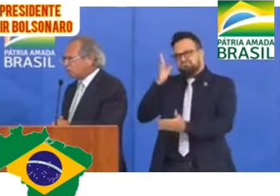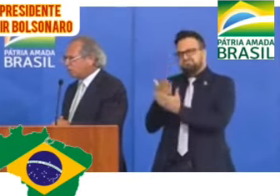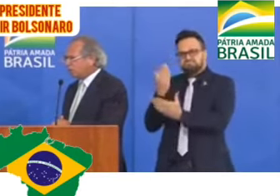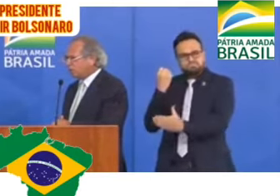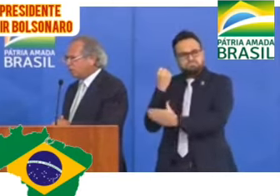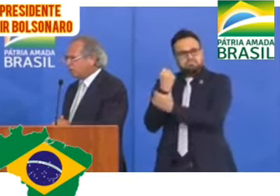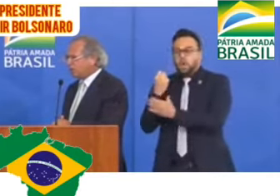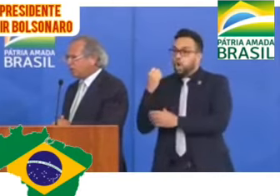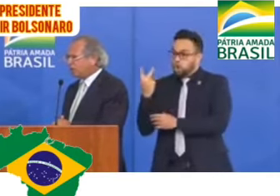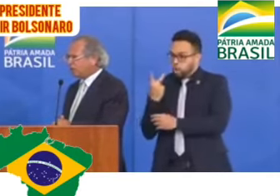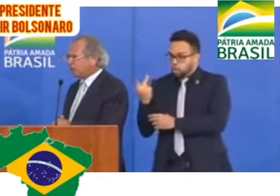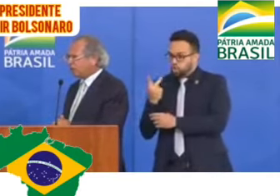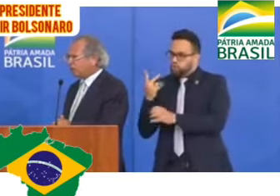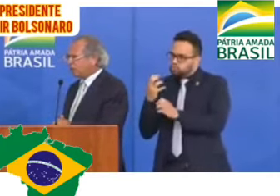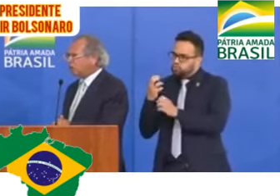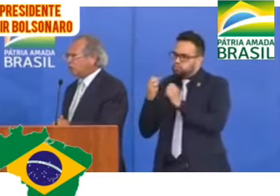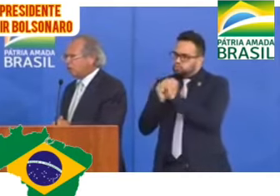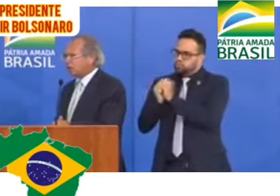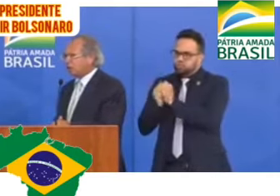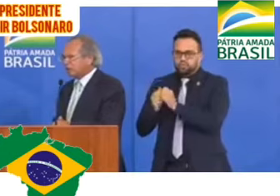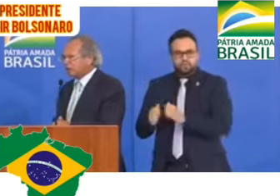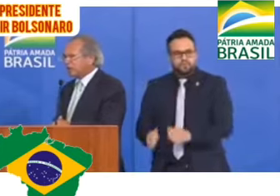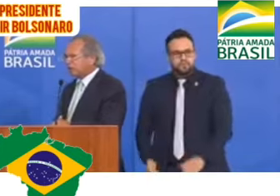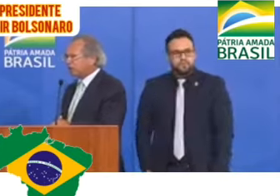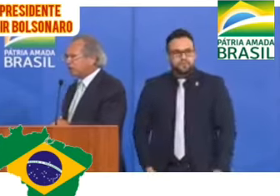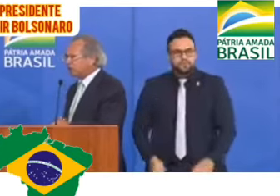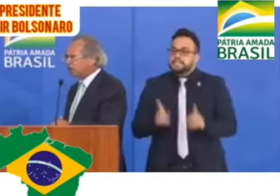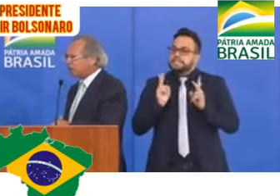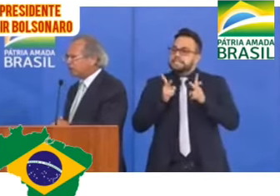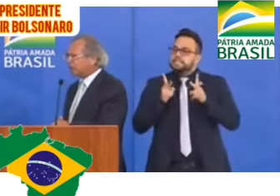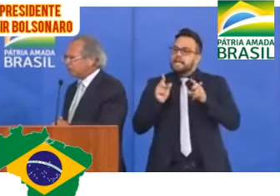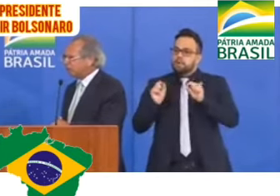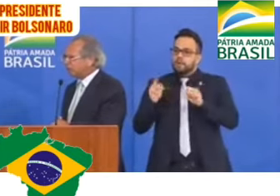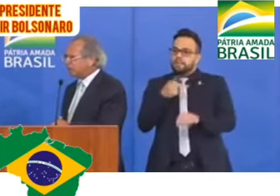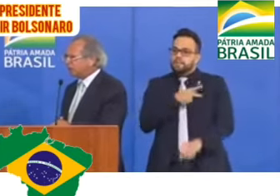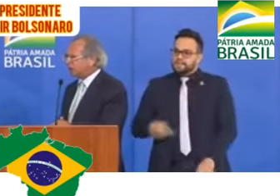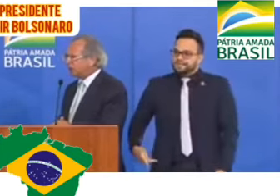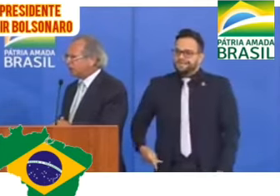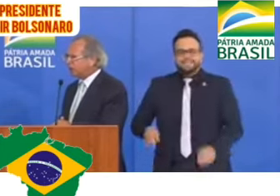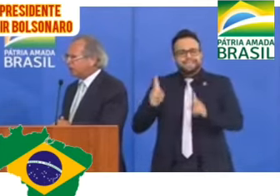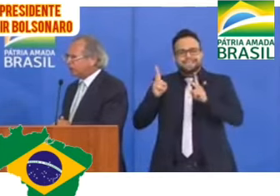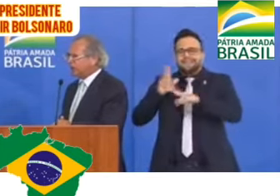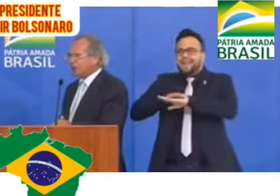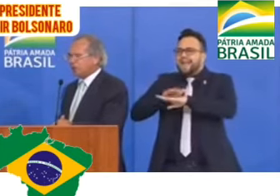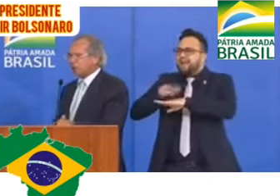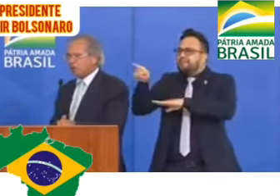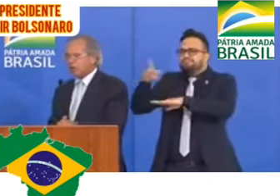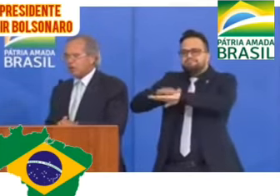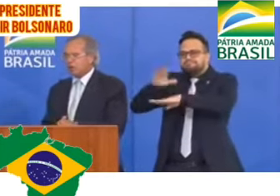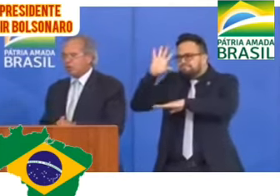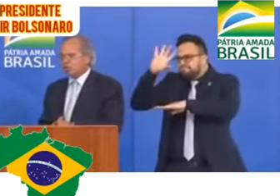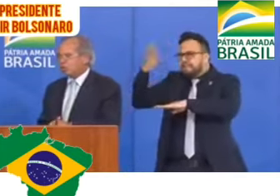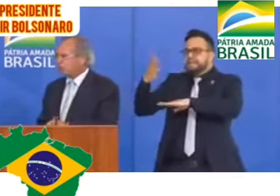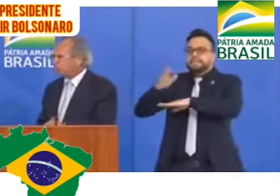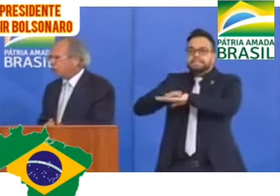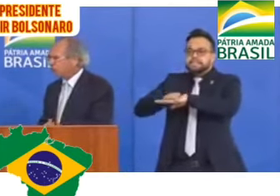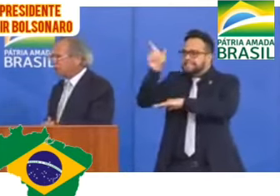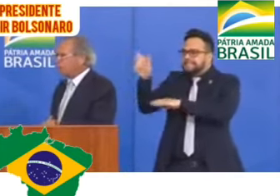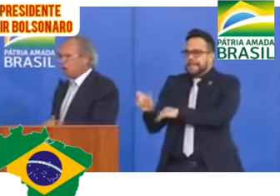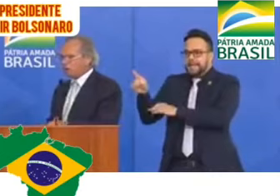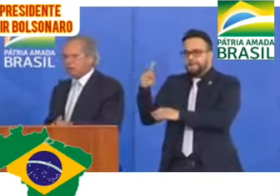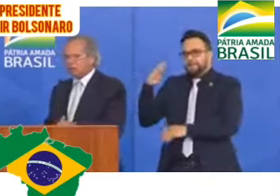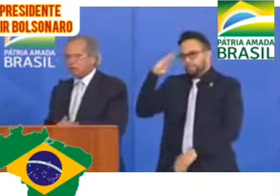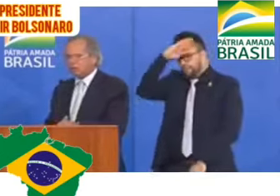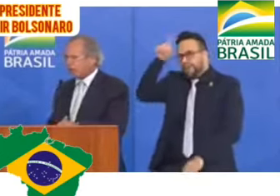estamos juntos. Eu, evidentemente, quem tem os votos é sempre o presidente, a escolha é sempre do presidente. Quem faz o timing de tudo,